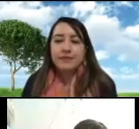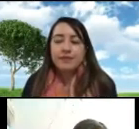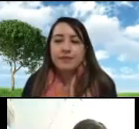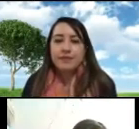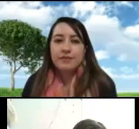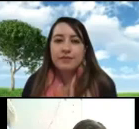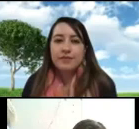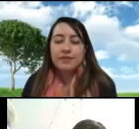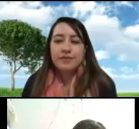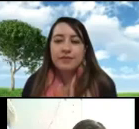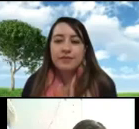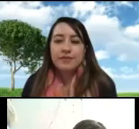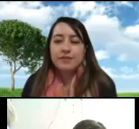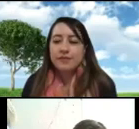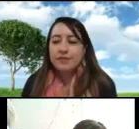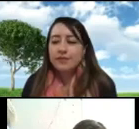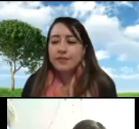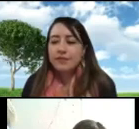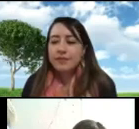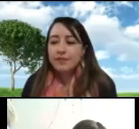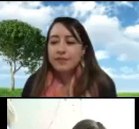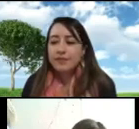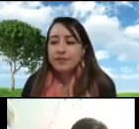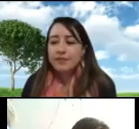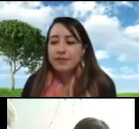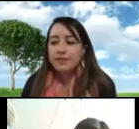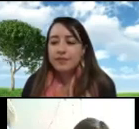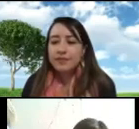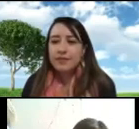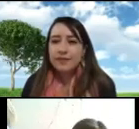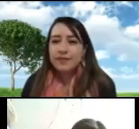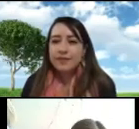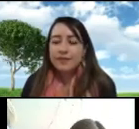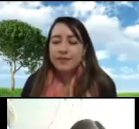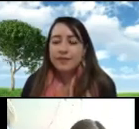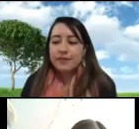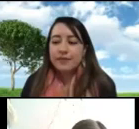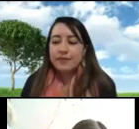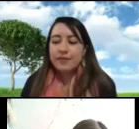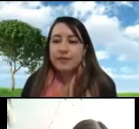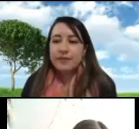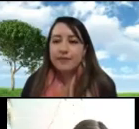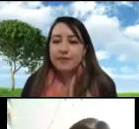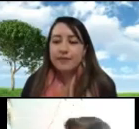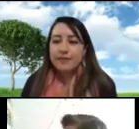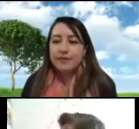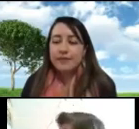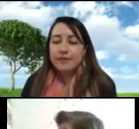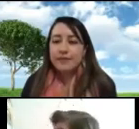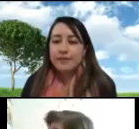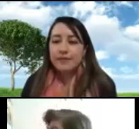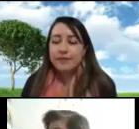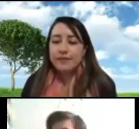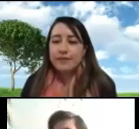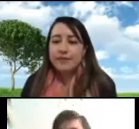con esto llegamos a la última pregunta de toda la misión. Con esto concluimos el tercer nivel y